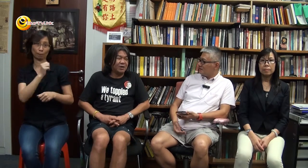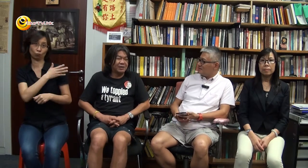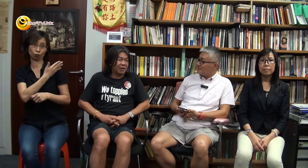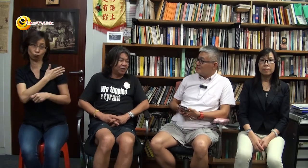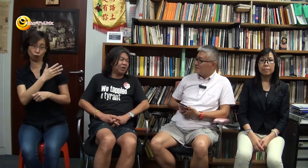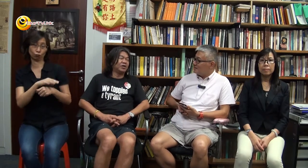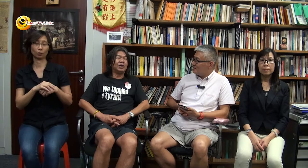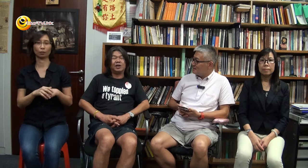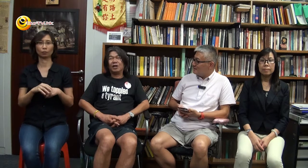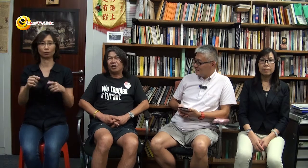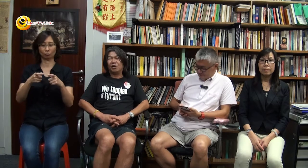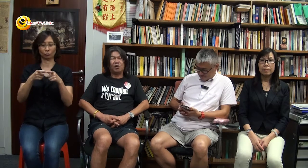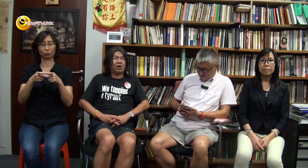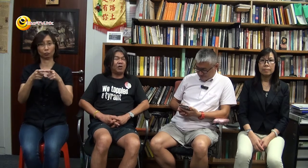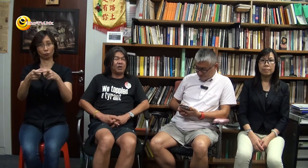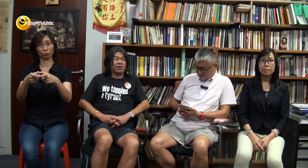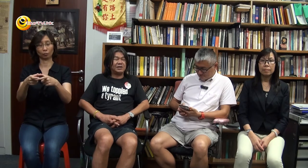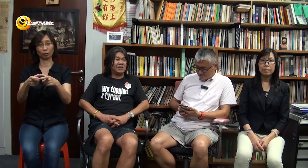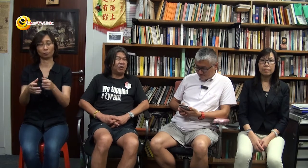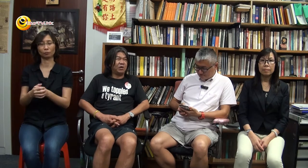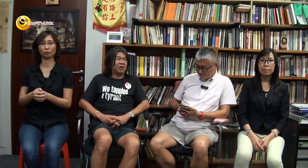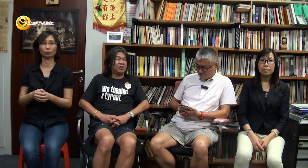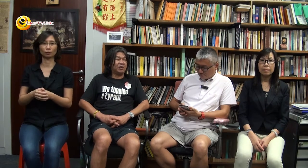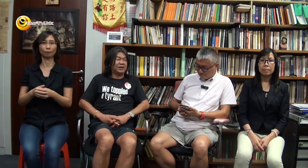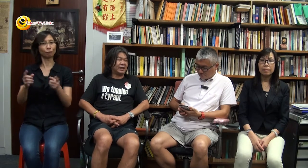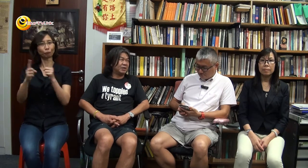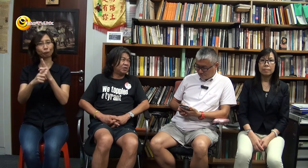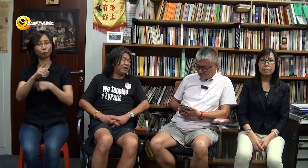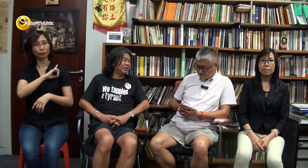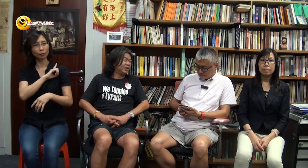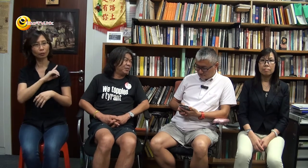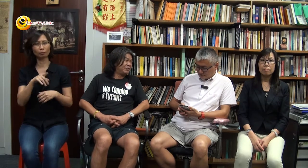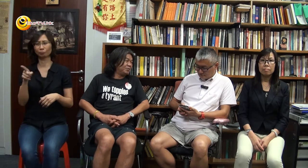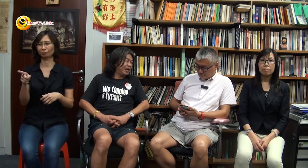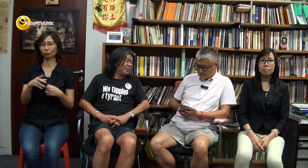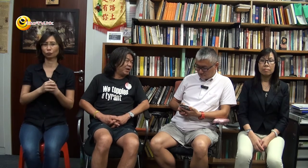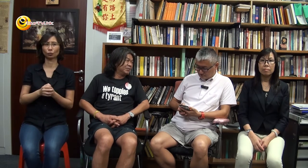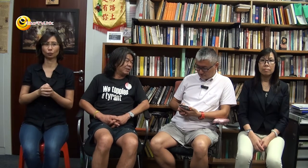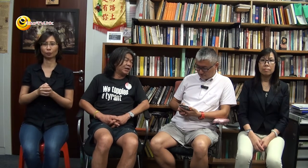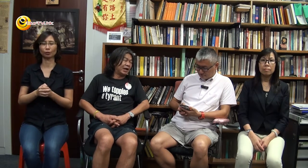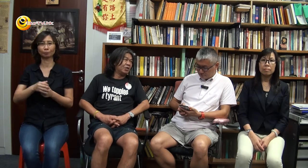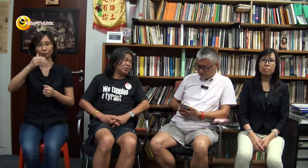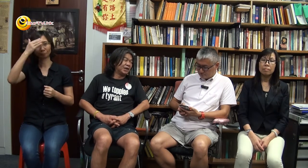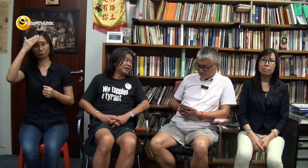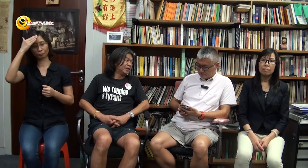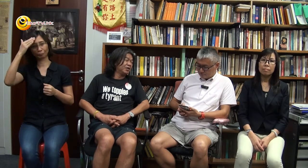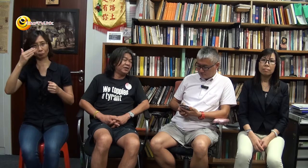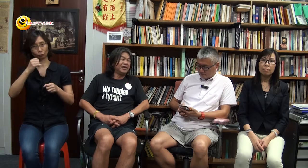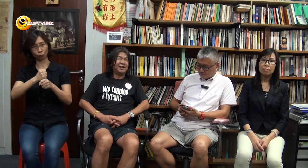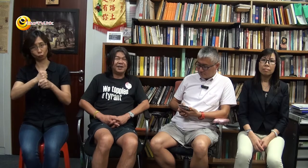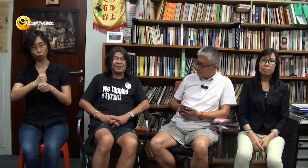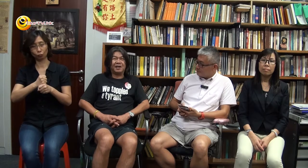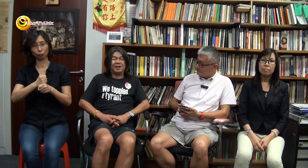咁樣嘅時候，其實佢個仕途啊，即係其實都係 比較比暗淡，因為第一佢唔做得，又第二